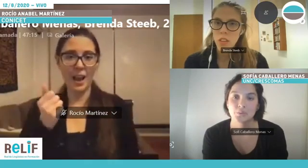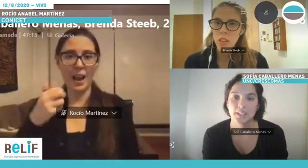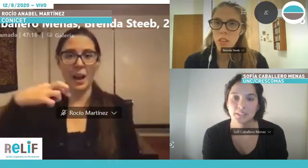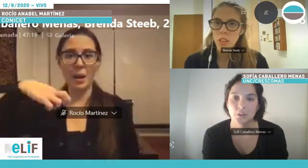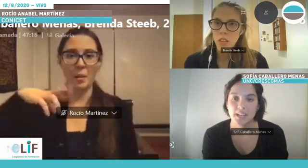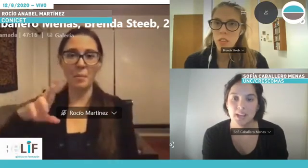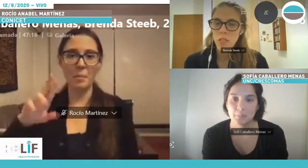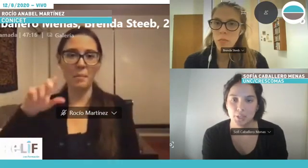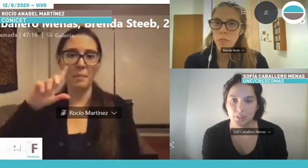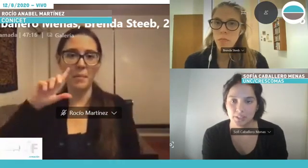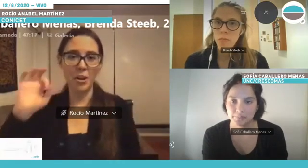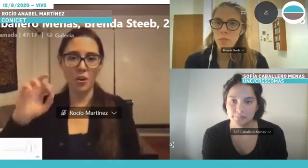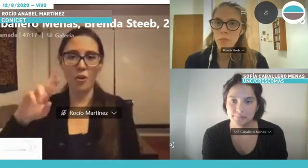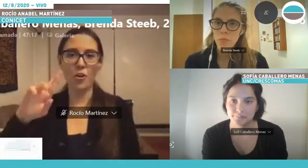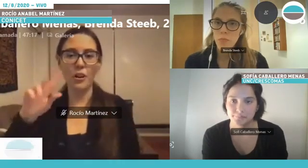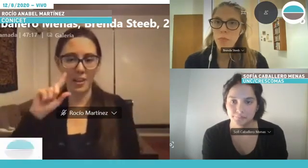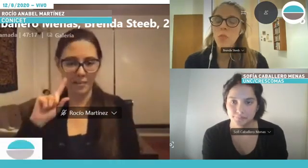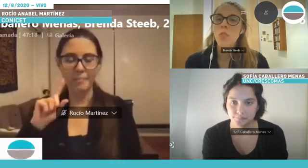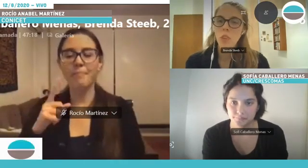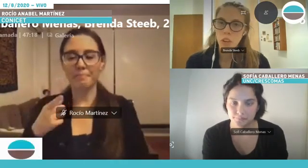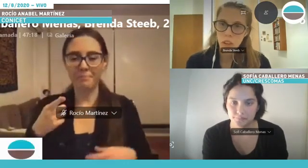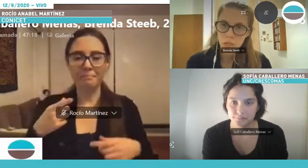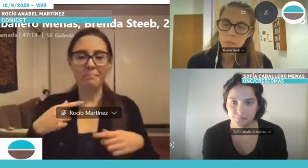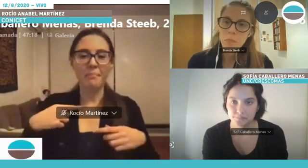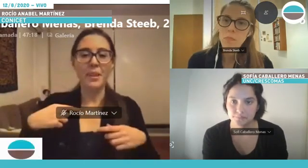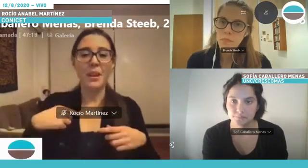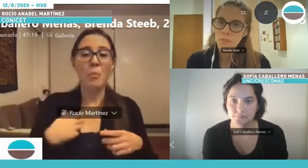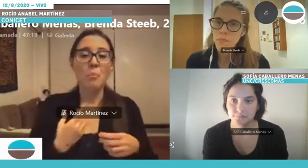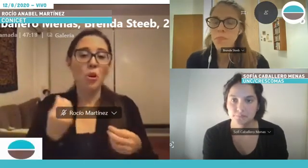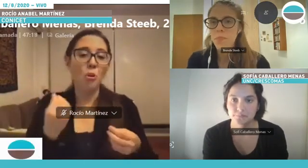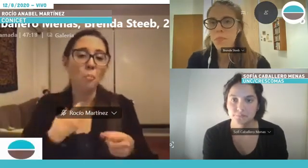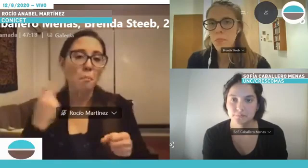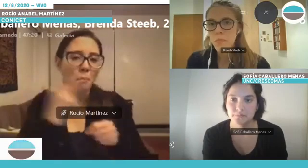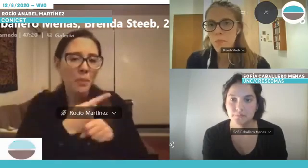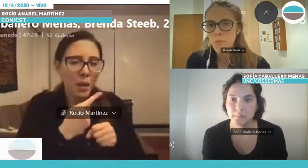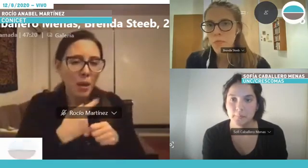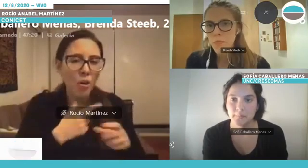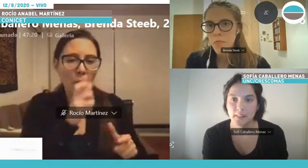no es una categoría a priori, Ok.